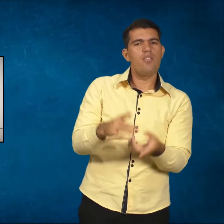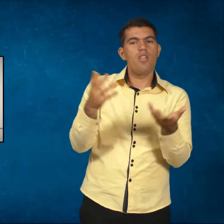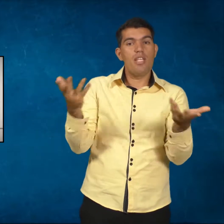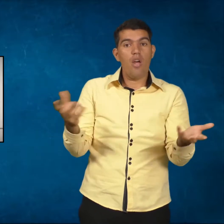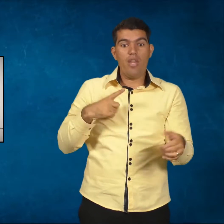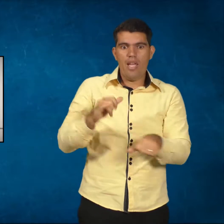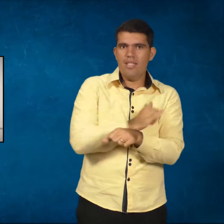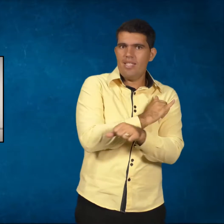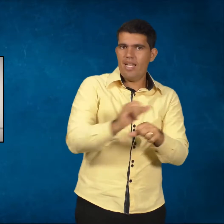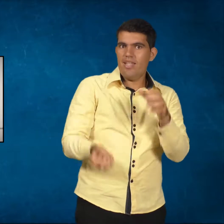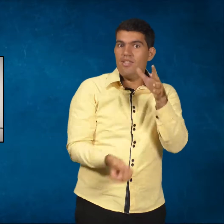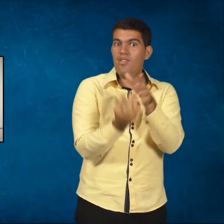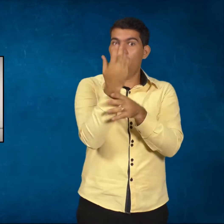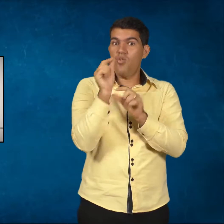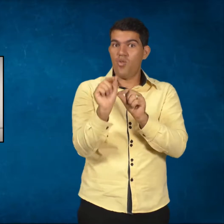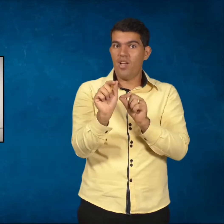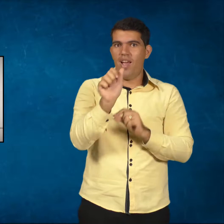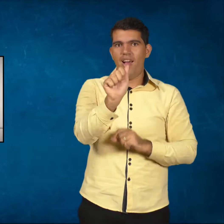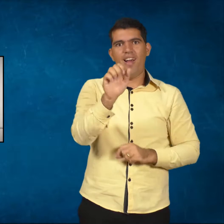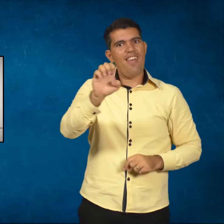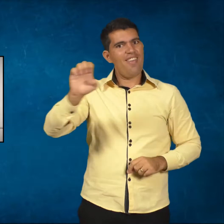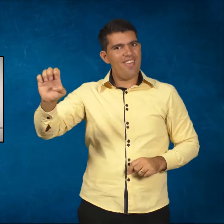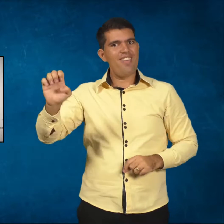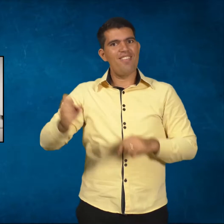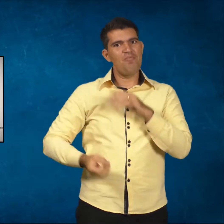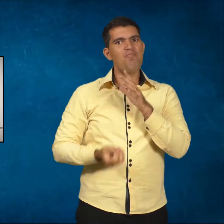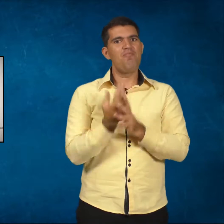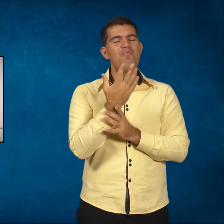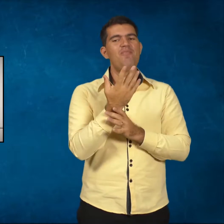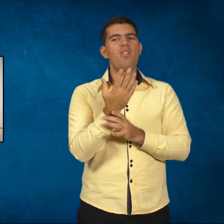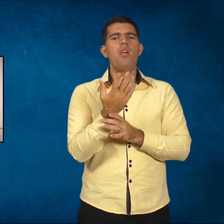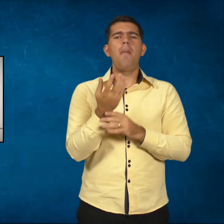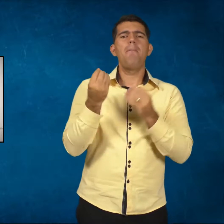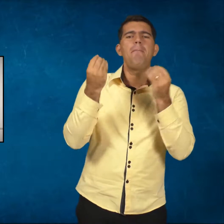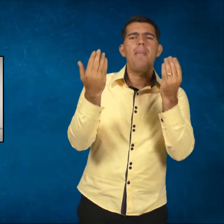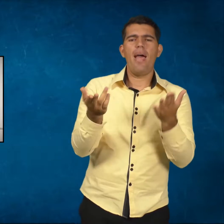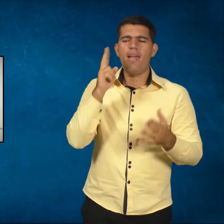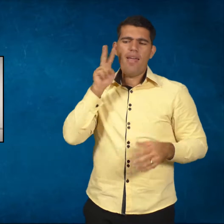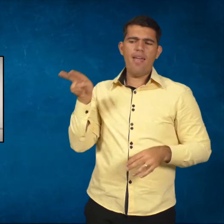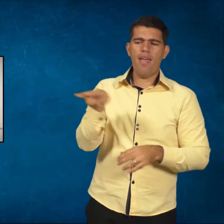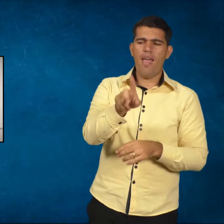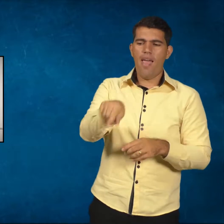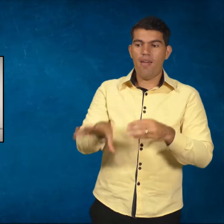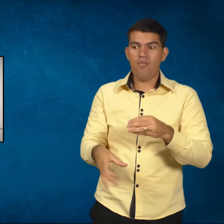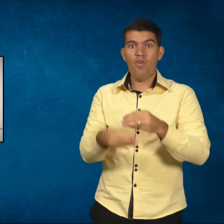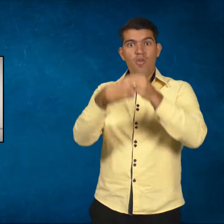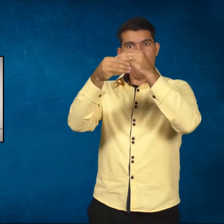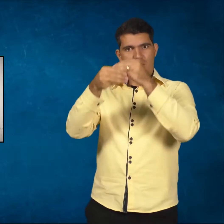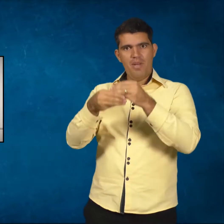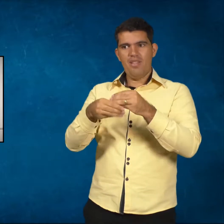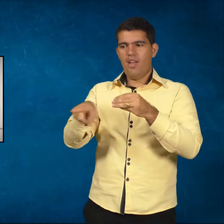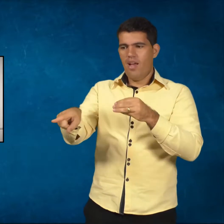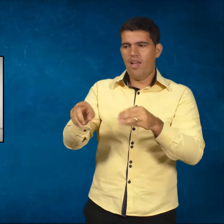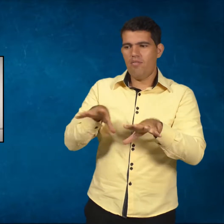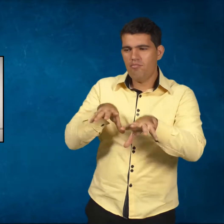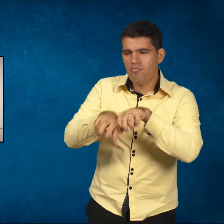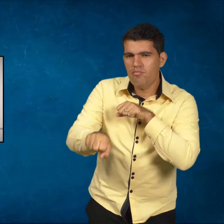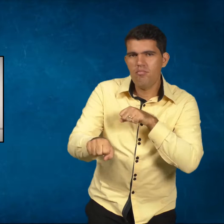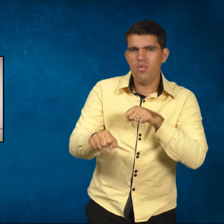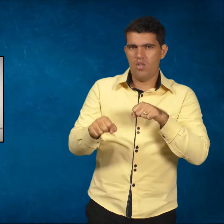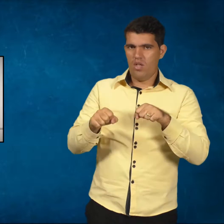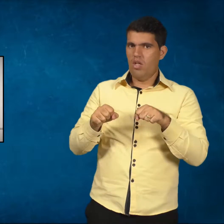surgem estratégias como o atendimento educacional especializado, que visa complementar a formação do aluno por meio